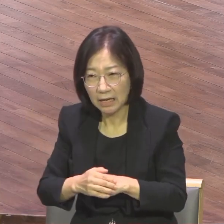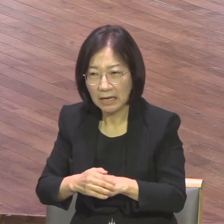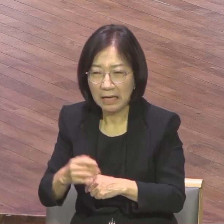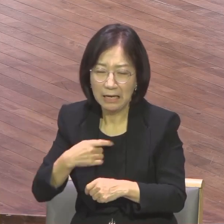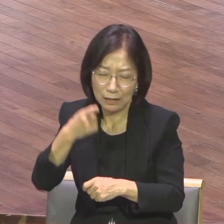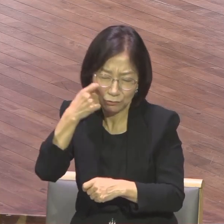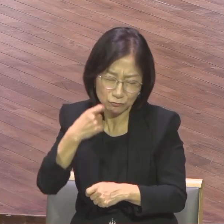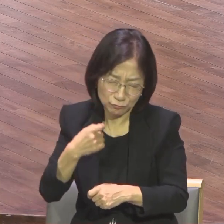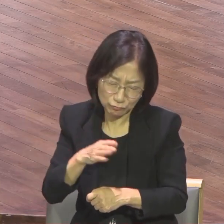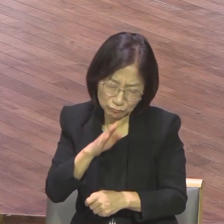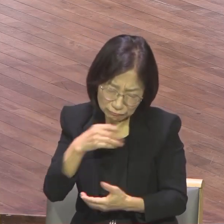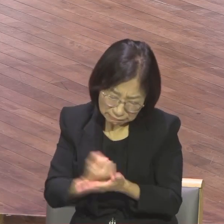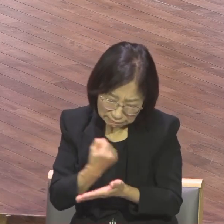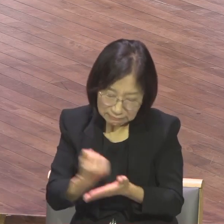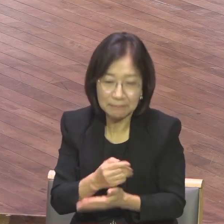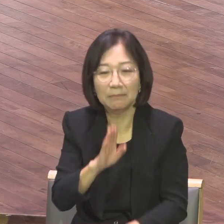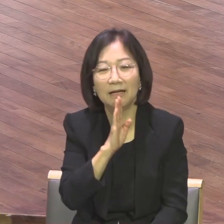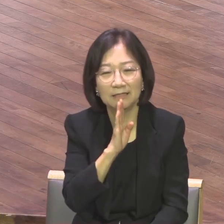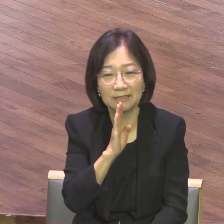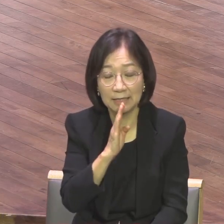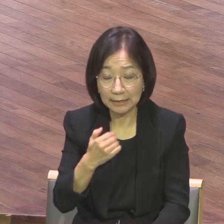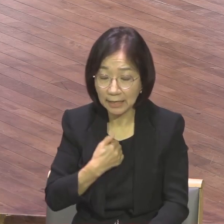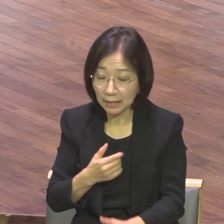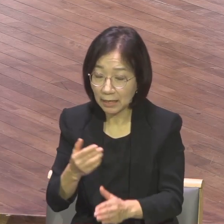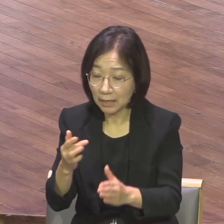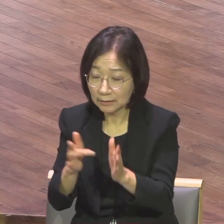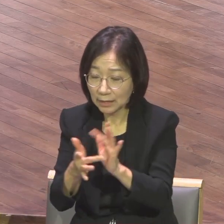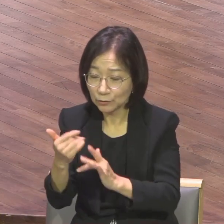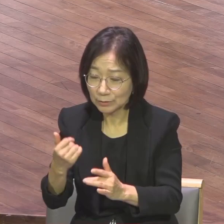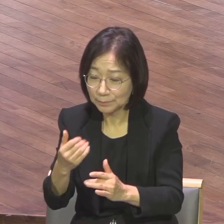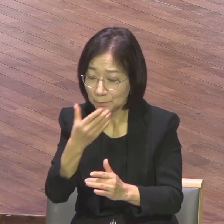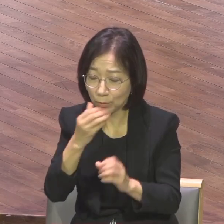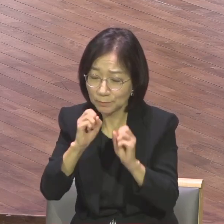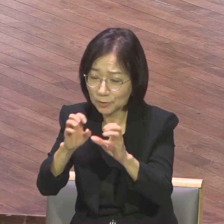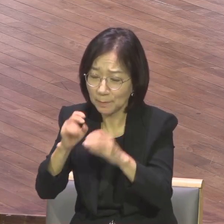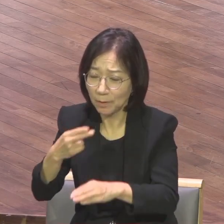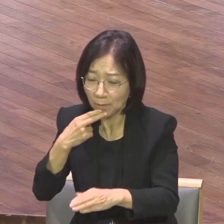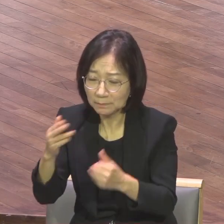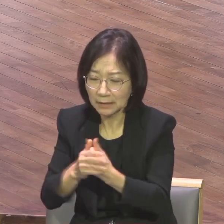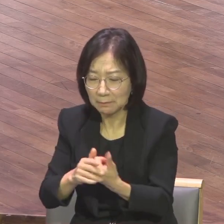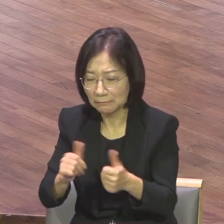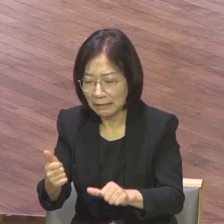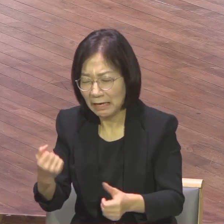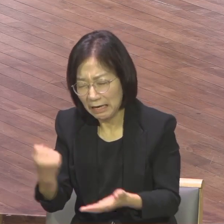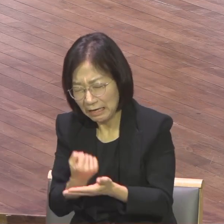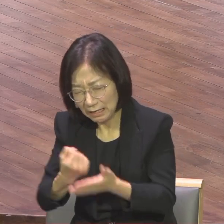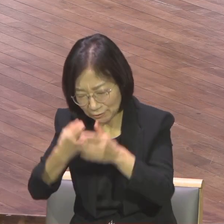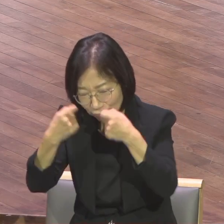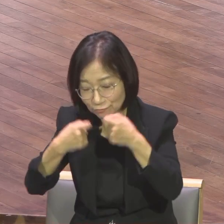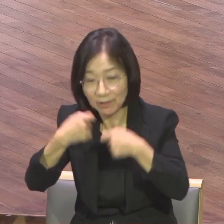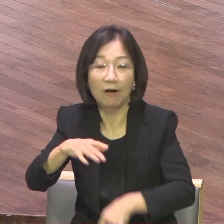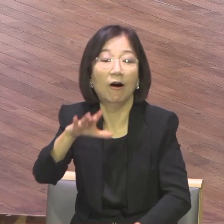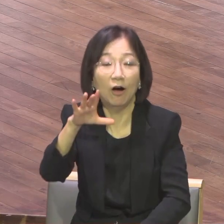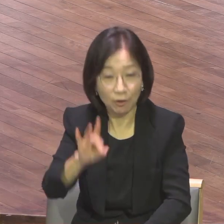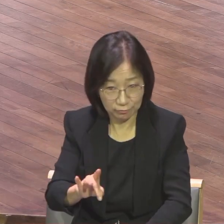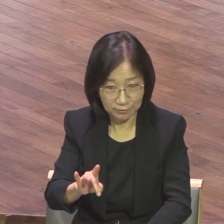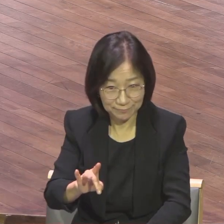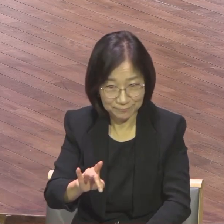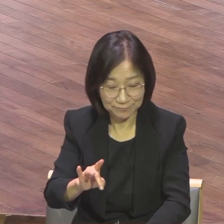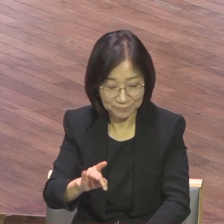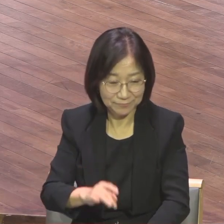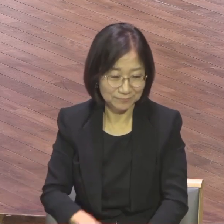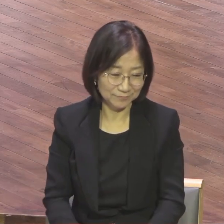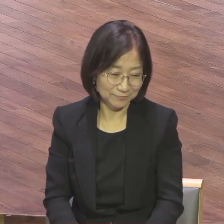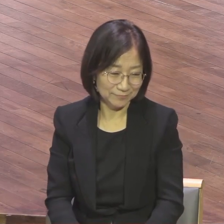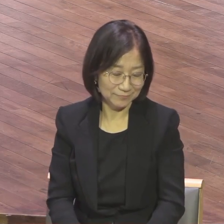했으니까 예수 생명 못 전해주셨기 때문에. 자 여러분 복음에 절대 망대를